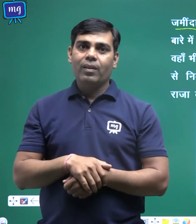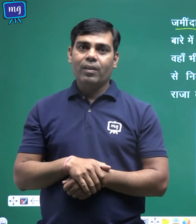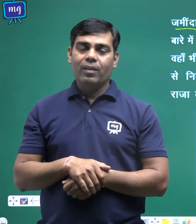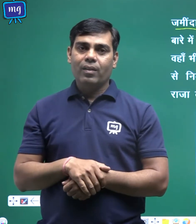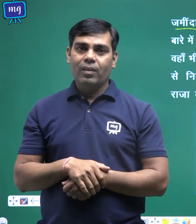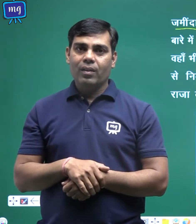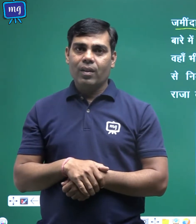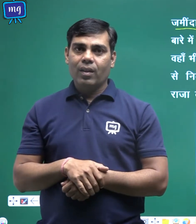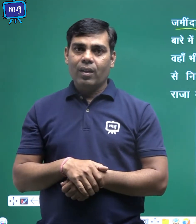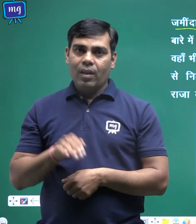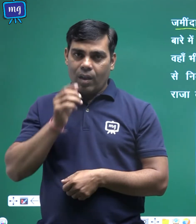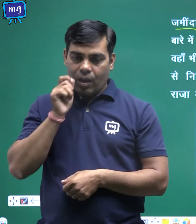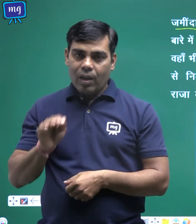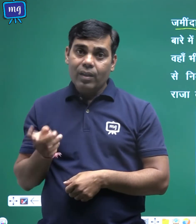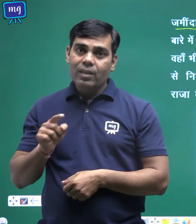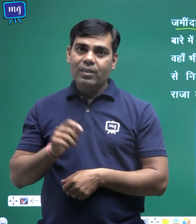लड़के से